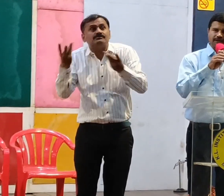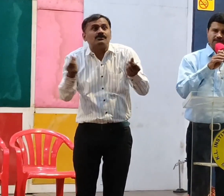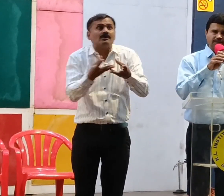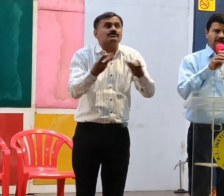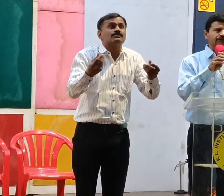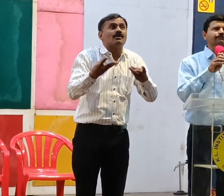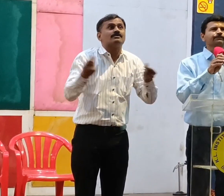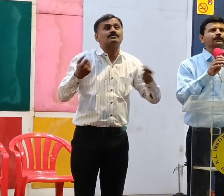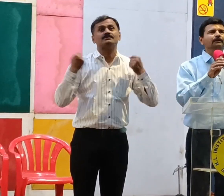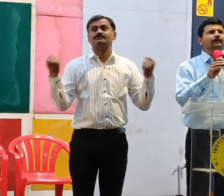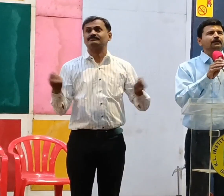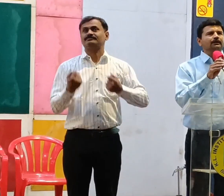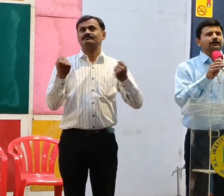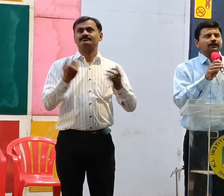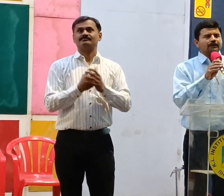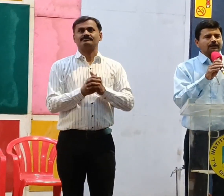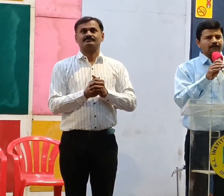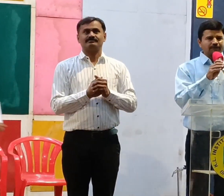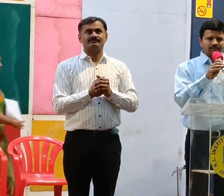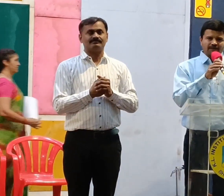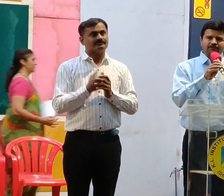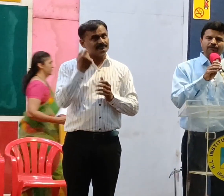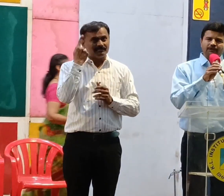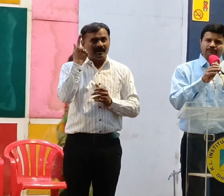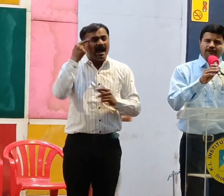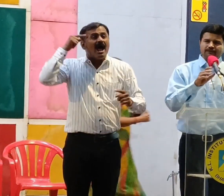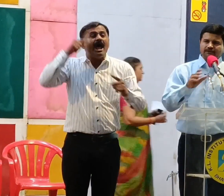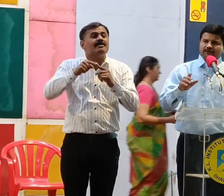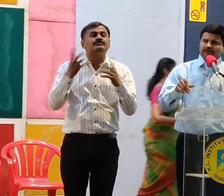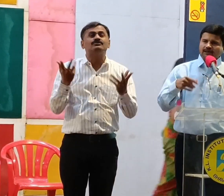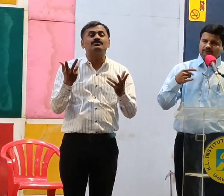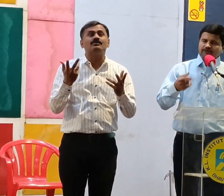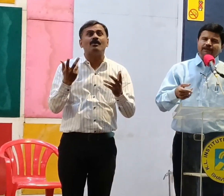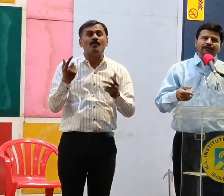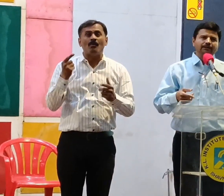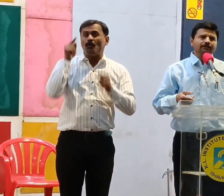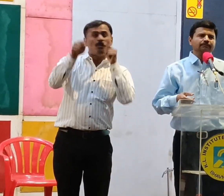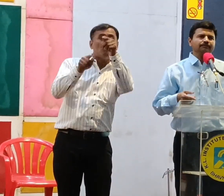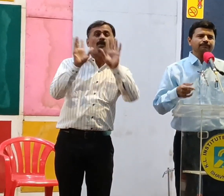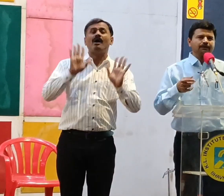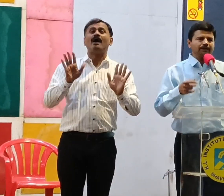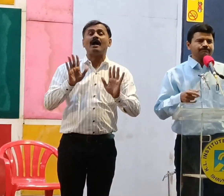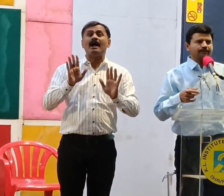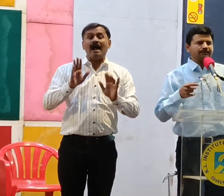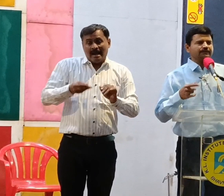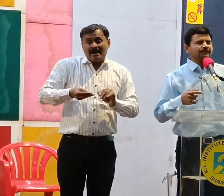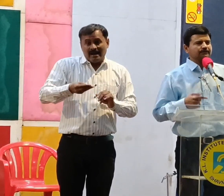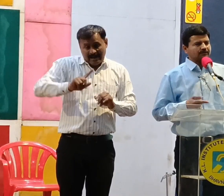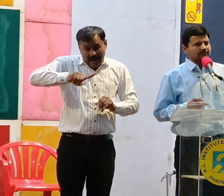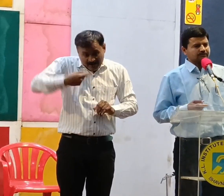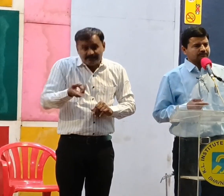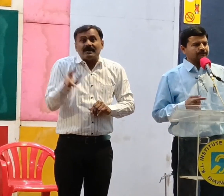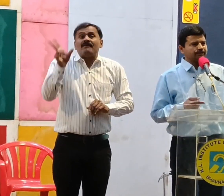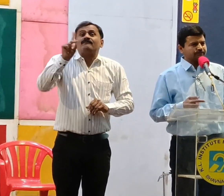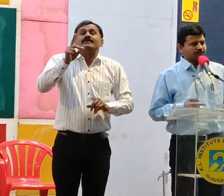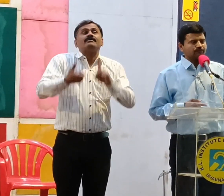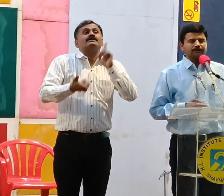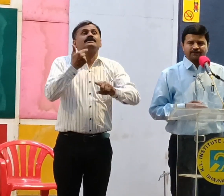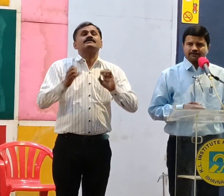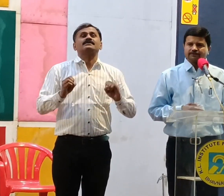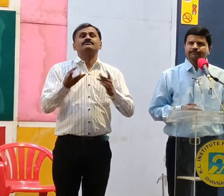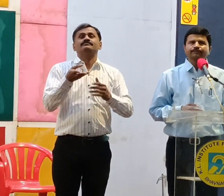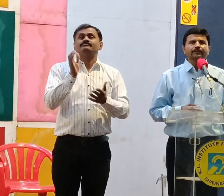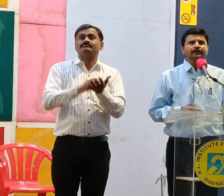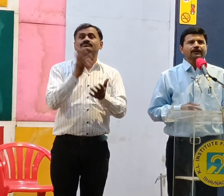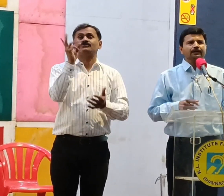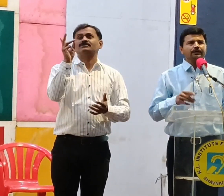આપણે પ્રયત્ન કરીએ. આ બધા પાછળનો હેતુ એ છે કે આવતીકાલે અમે પ્રિલિમ્સ પરીક્ષા 3 શરૂ